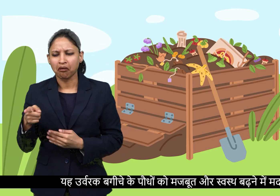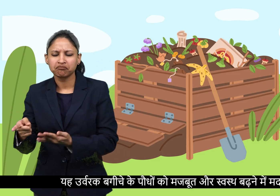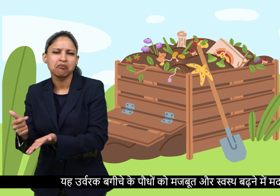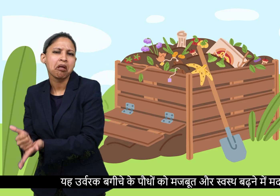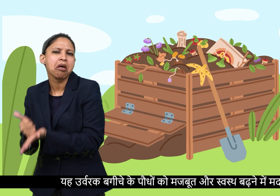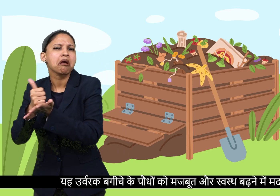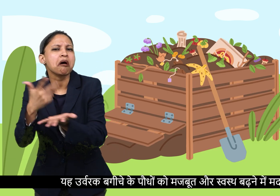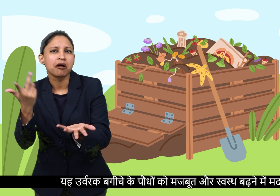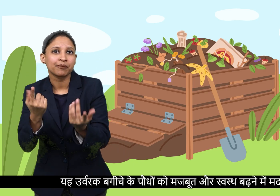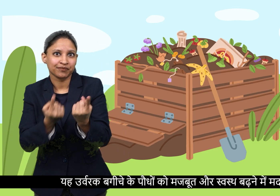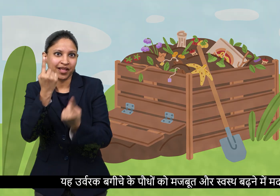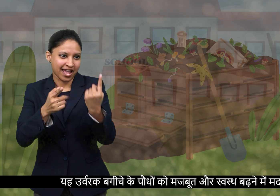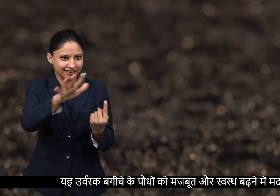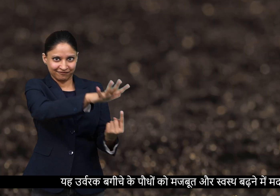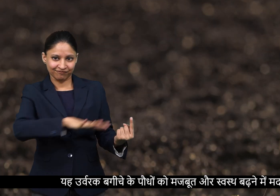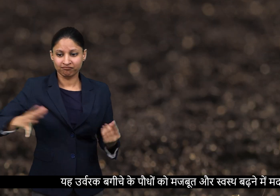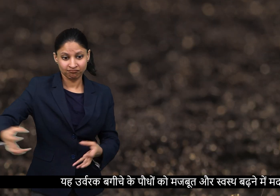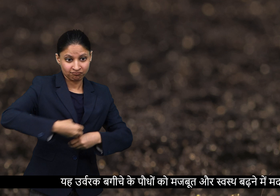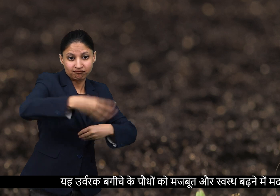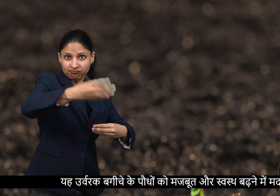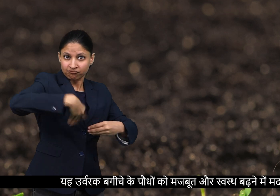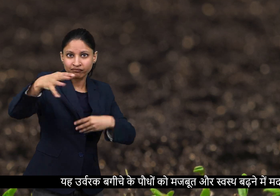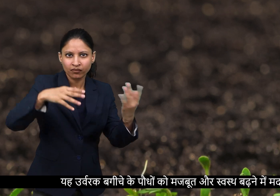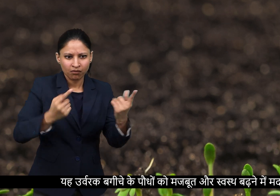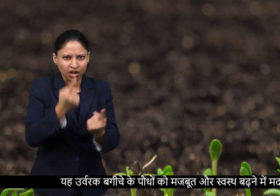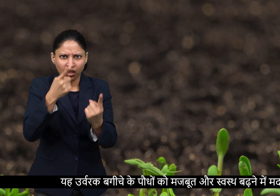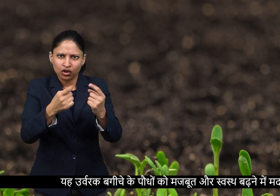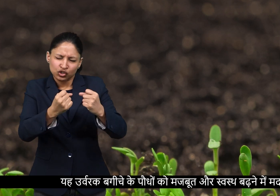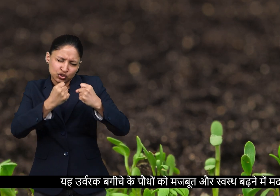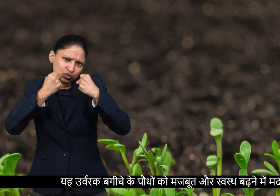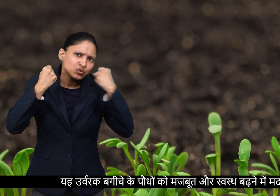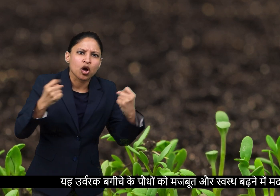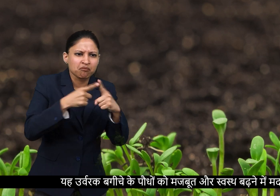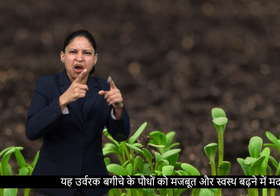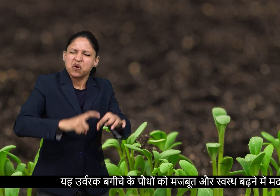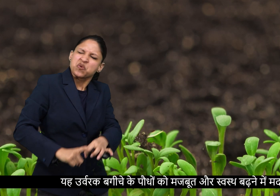ये उर्वरक बगीचे के पौधों को मजबूत और स्वस्थ बढ़ने में मदद करता है।